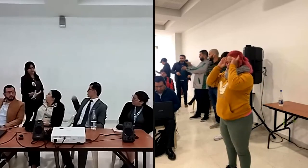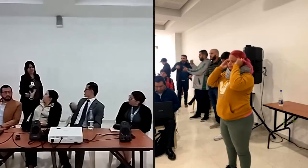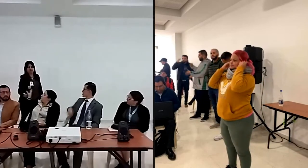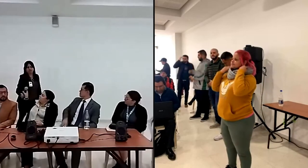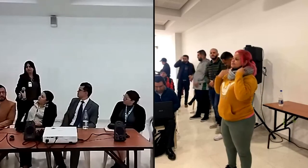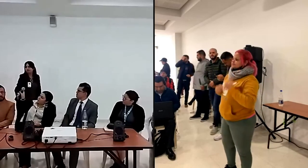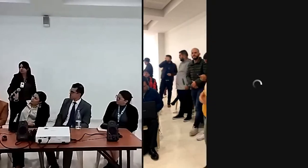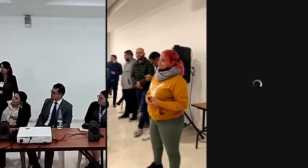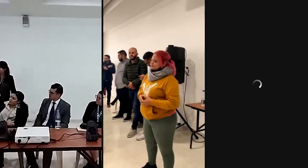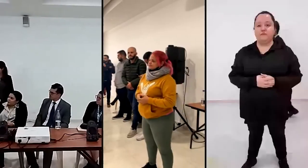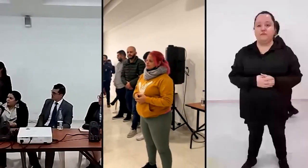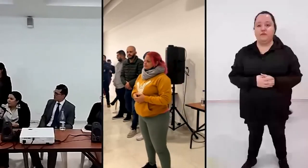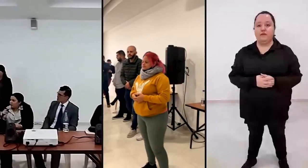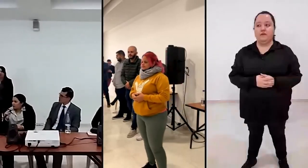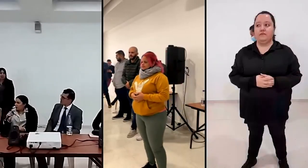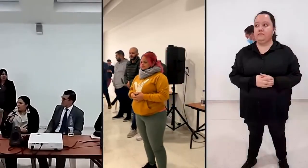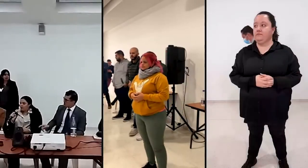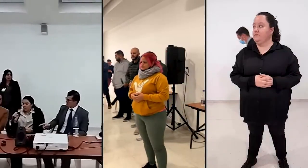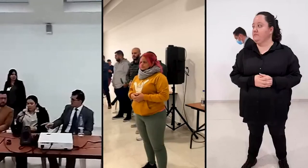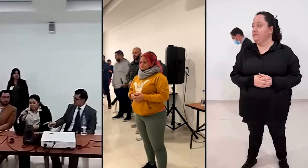yo no